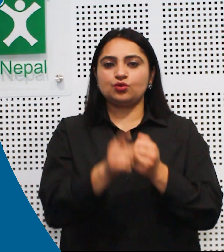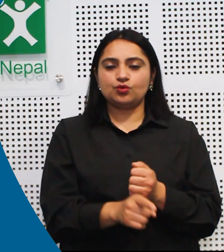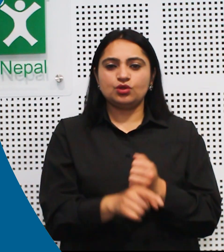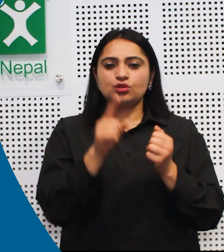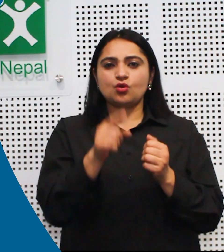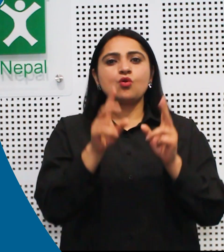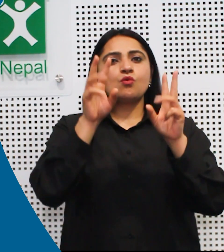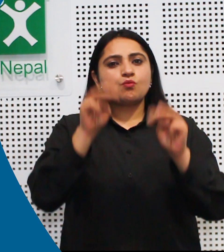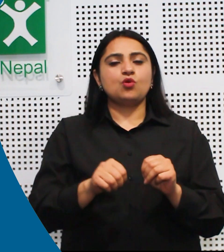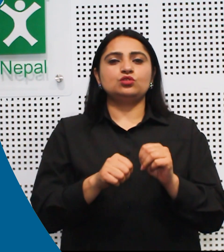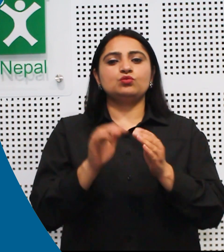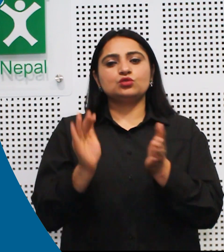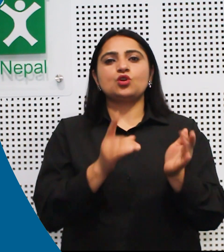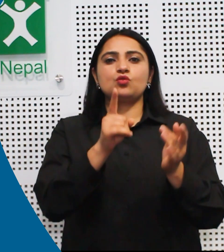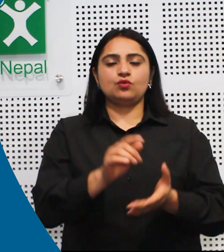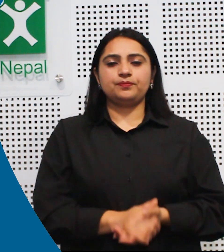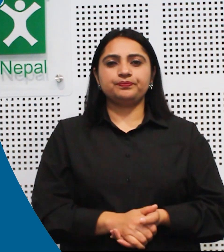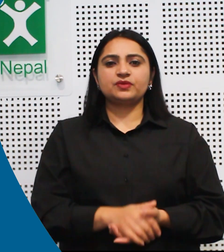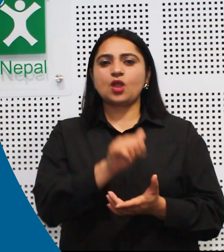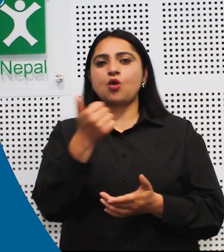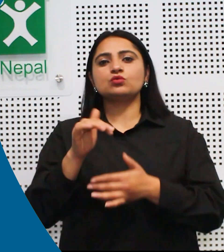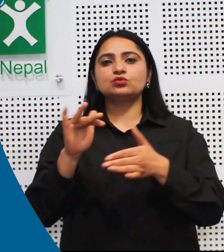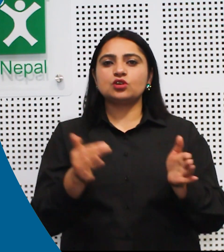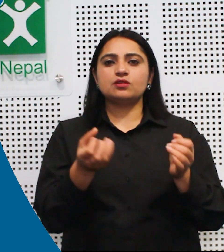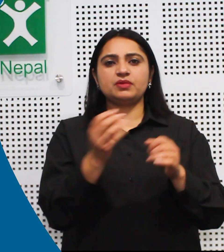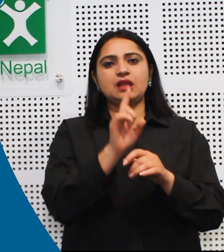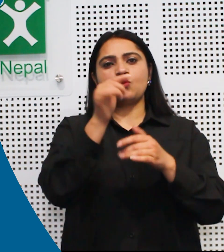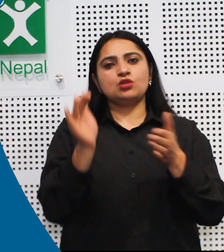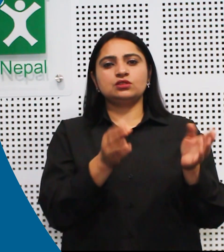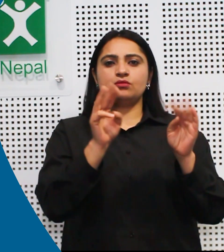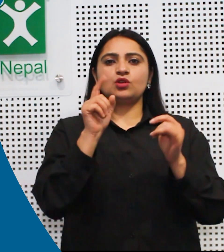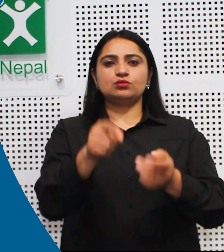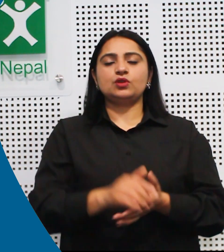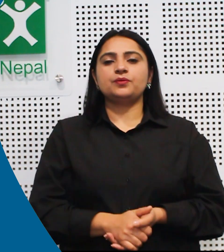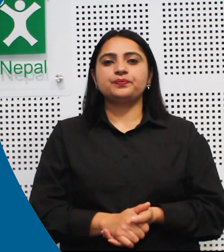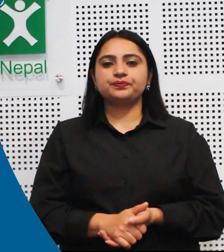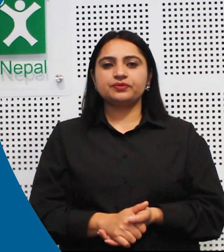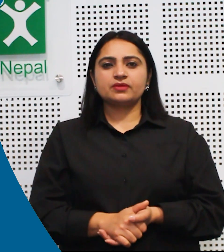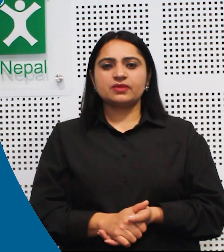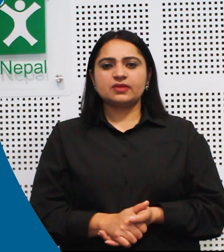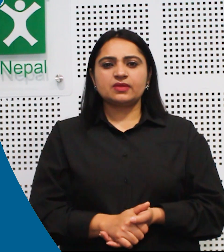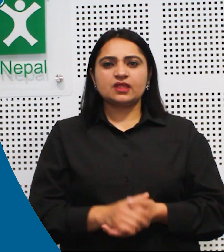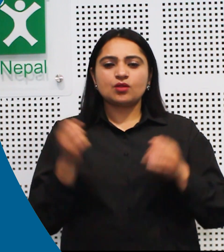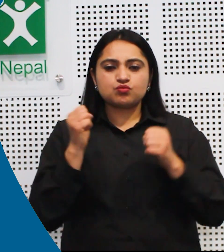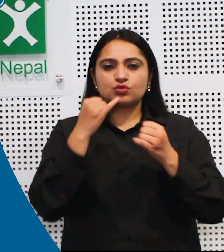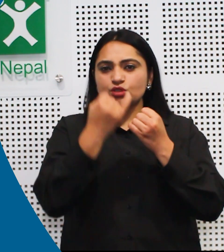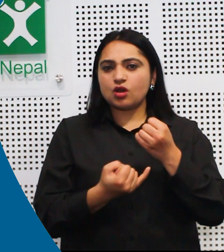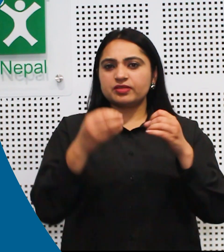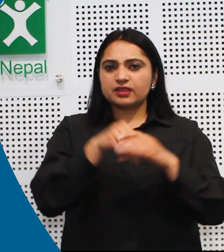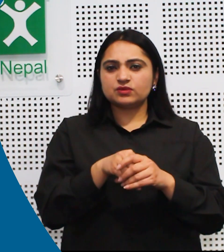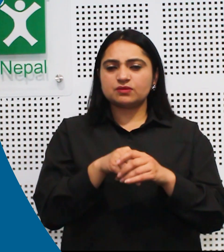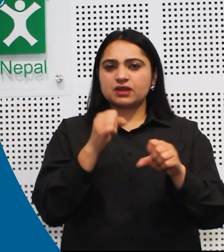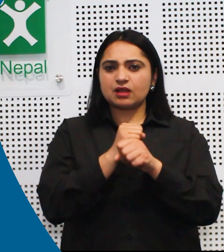एकदमै महत्त्वपूर्ण चरण हो होइन। अरू चरणभन्दा यो चाहिँ महत्त्वपूर्ण चरण हो भन्छु म त। अनि पुष मसान्तसम्ममा त्यो सबै